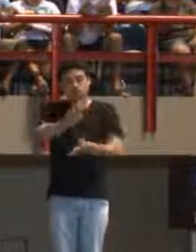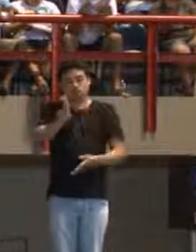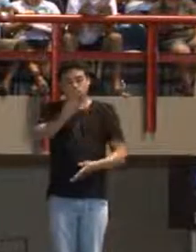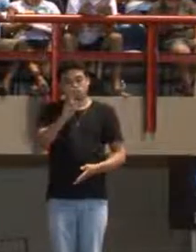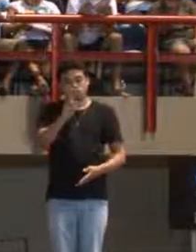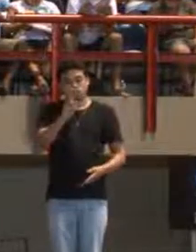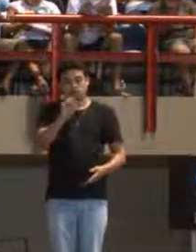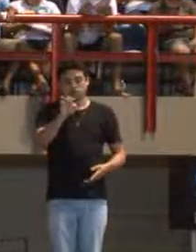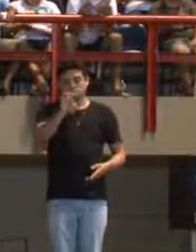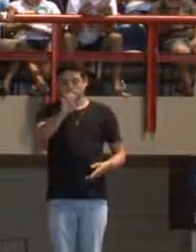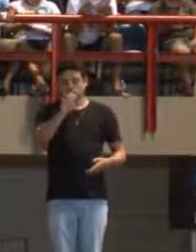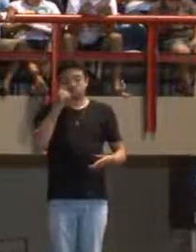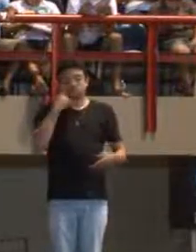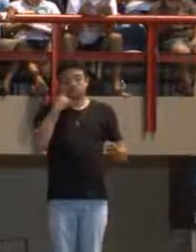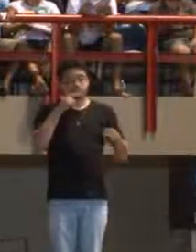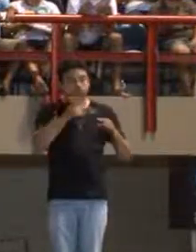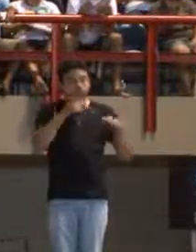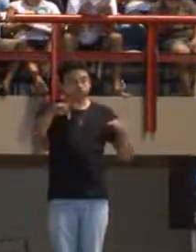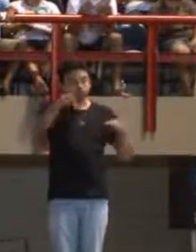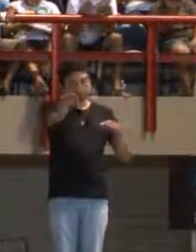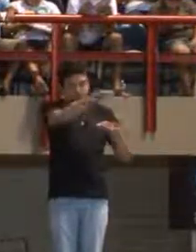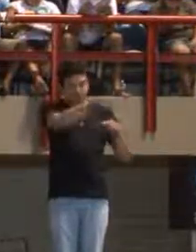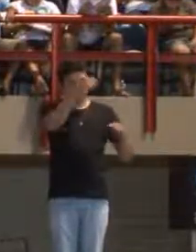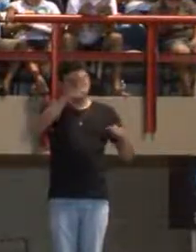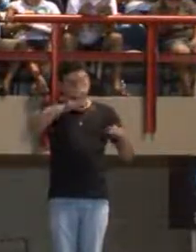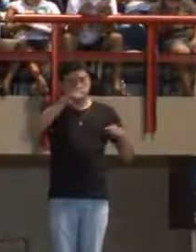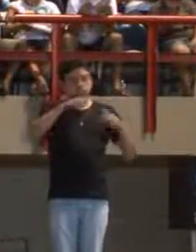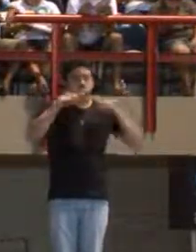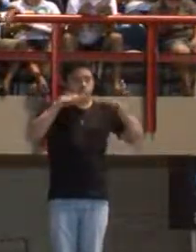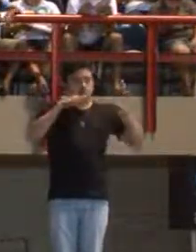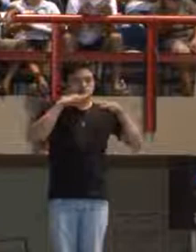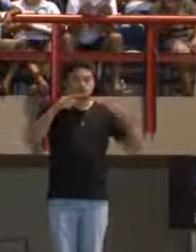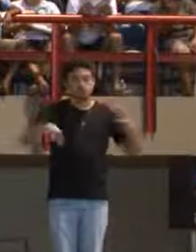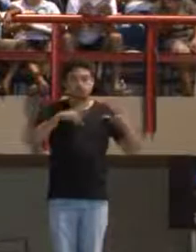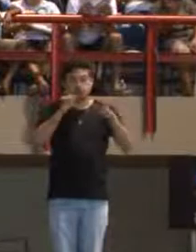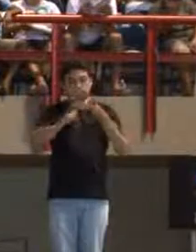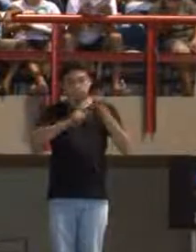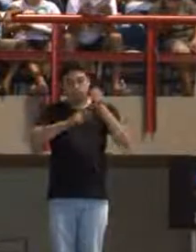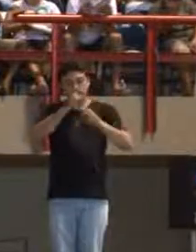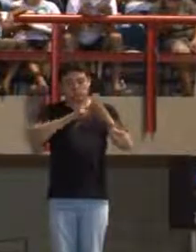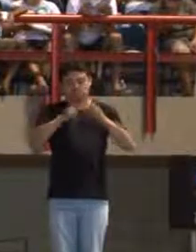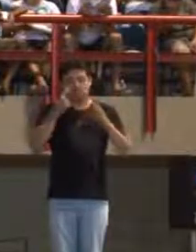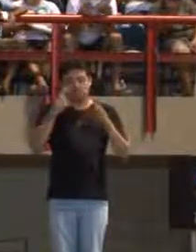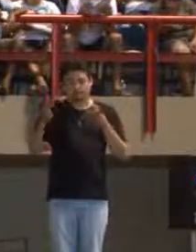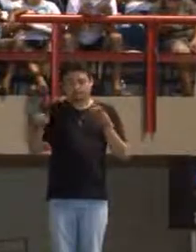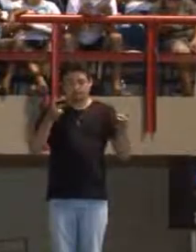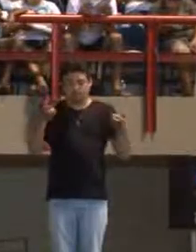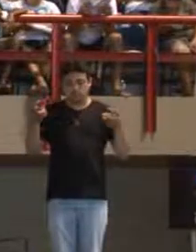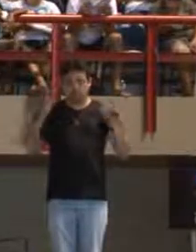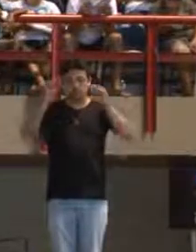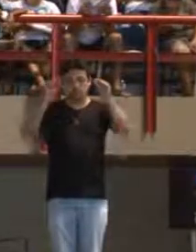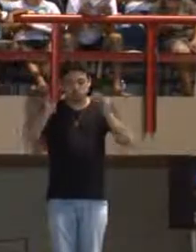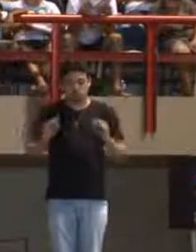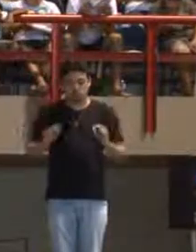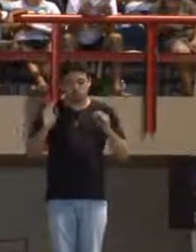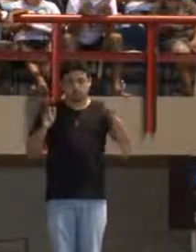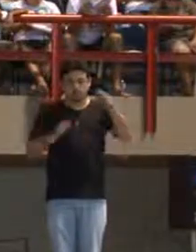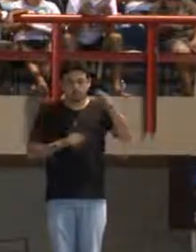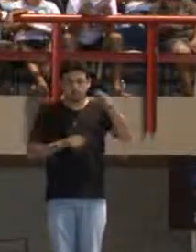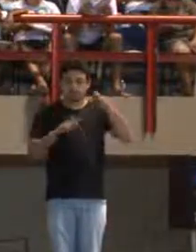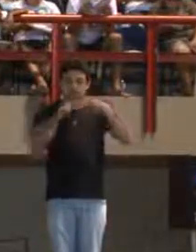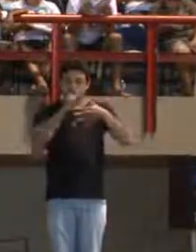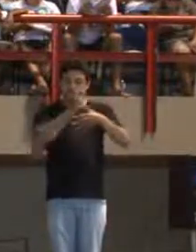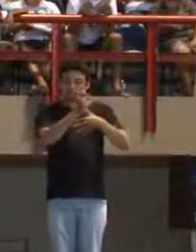hidrogênio. Avaliando a questão ambiental e também o aspecto econômico, podemos inferir que, item A,